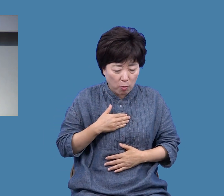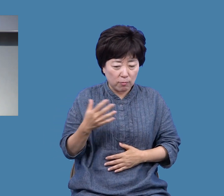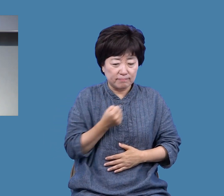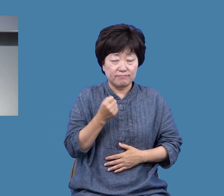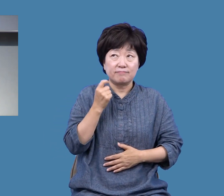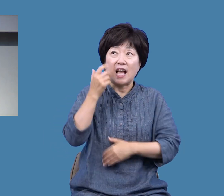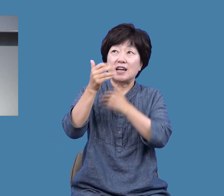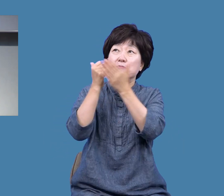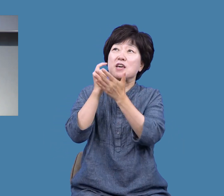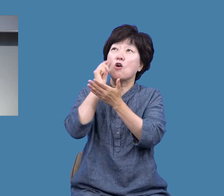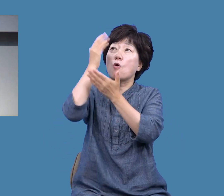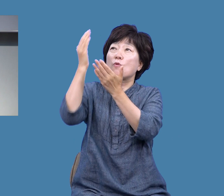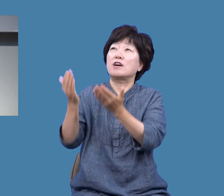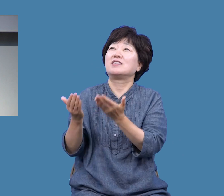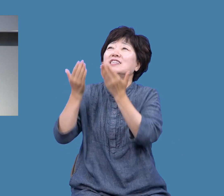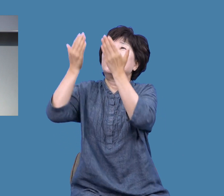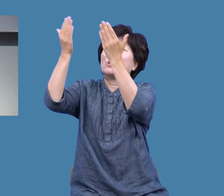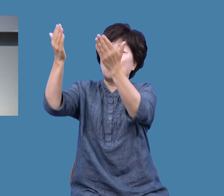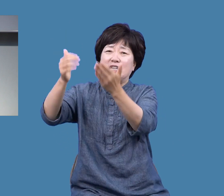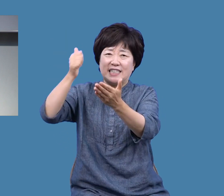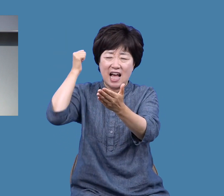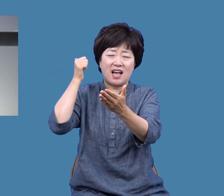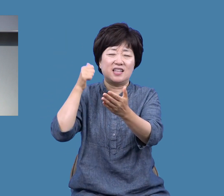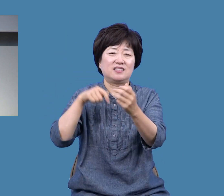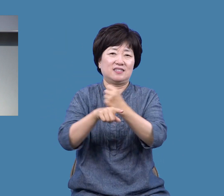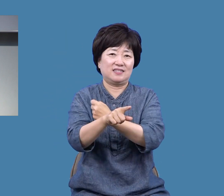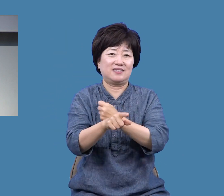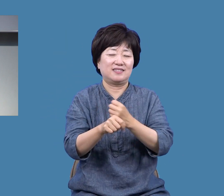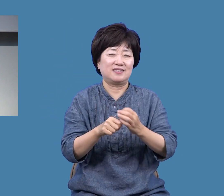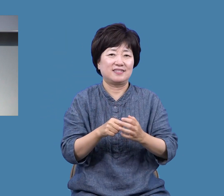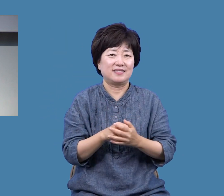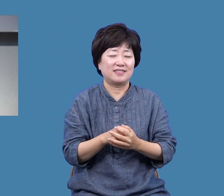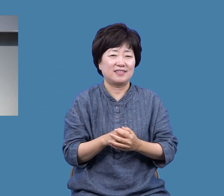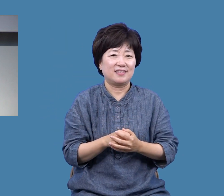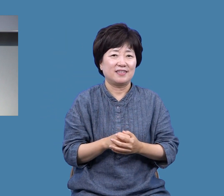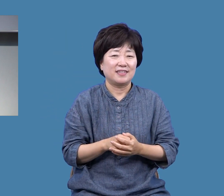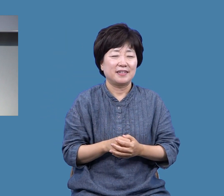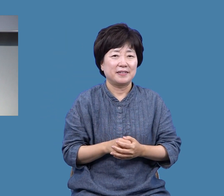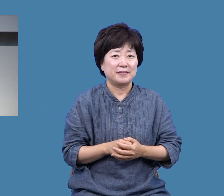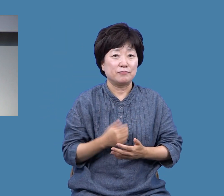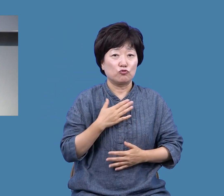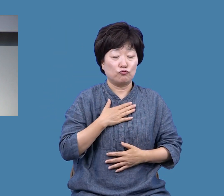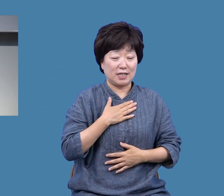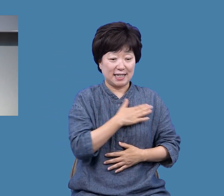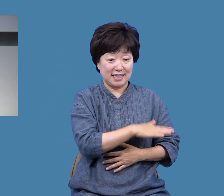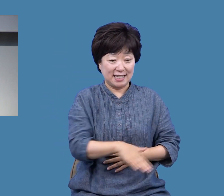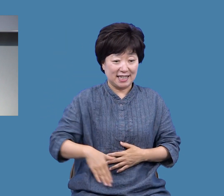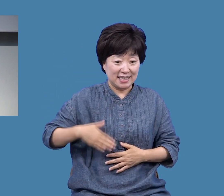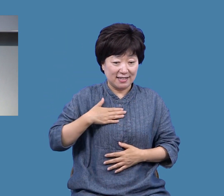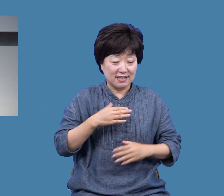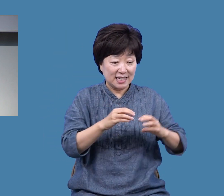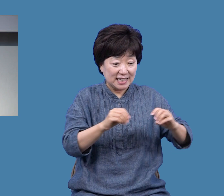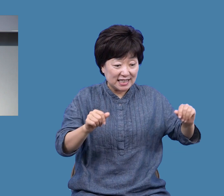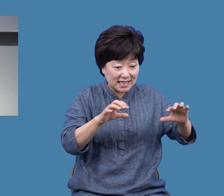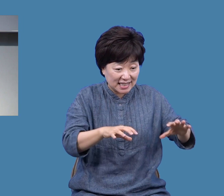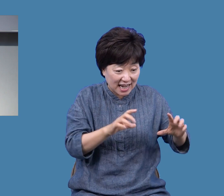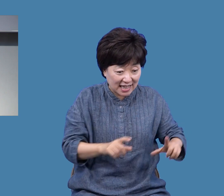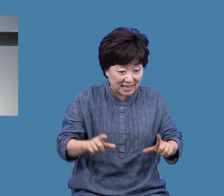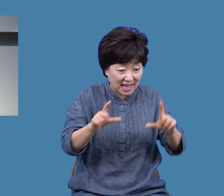거예요. 몸으로 하나님께 영광을 돌리라는 거예요. 그래서 우리가 이 땅에서